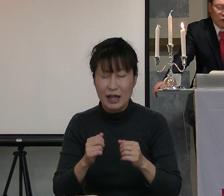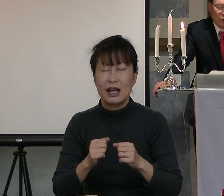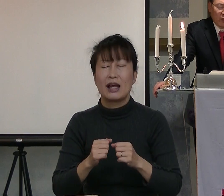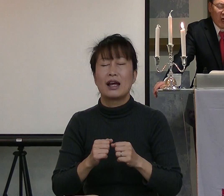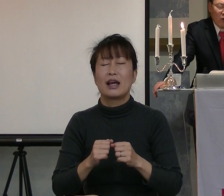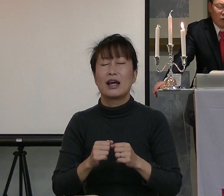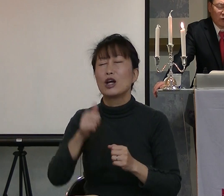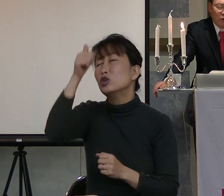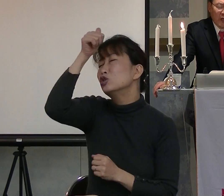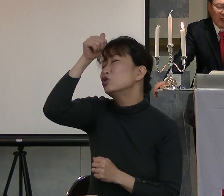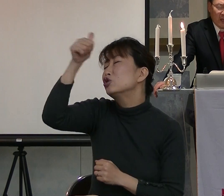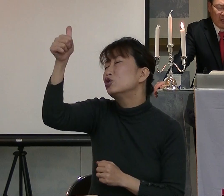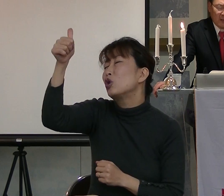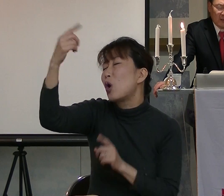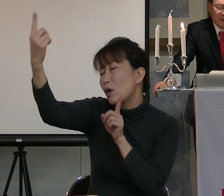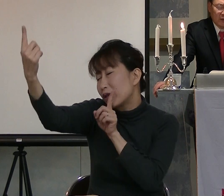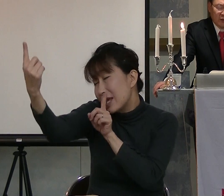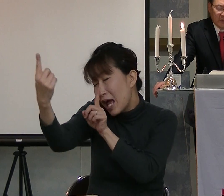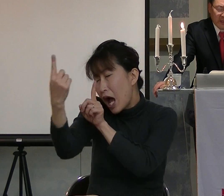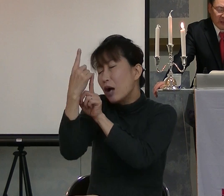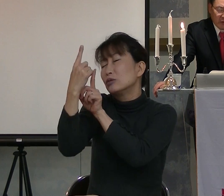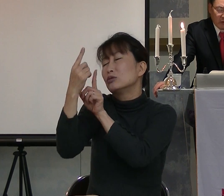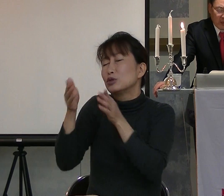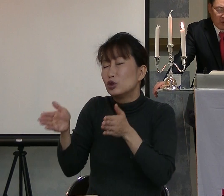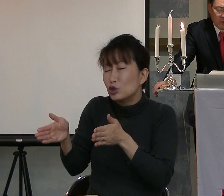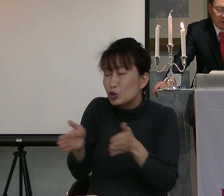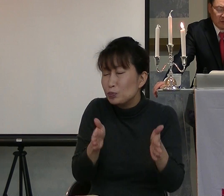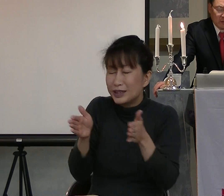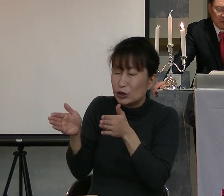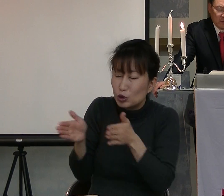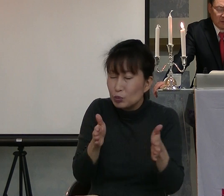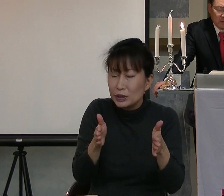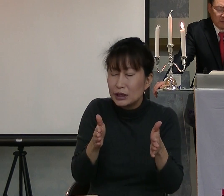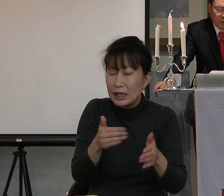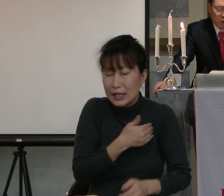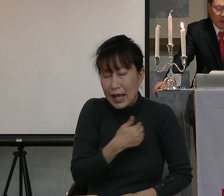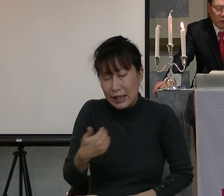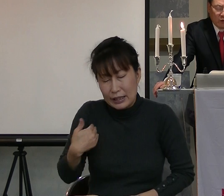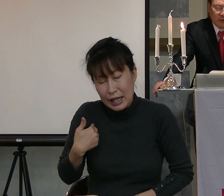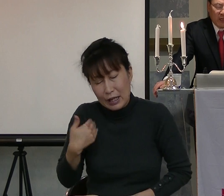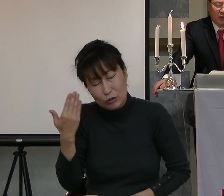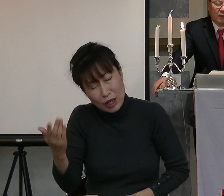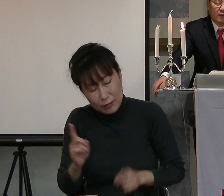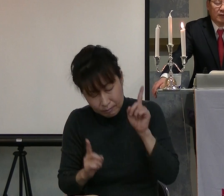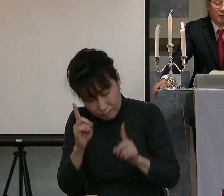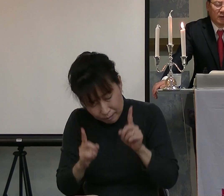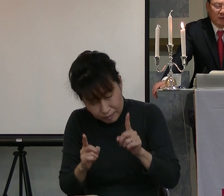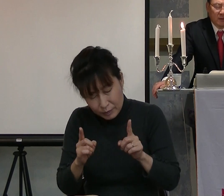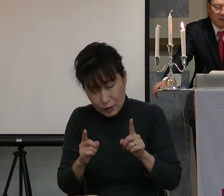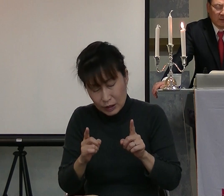その主を出会う備えが日々できているかを御言葉を通して